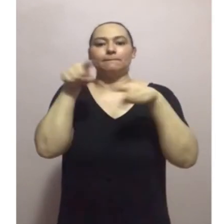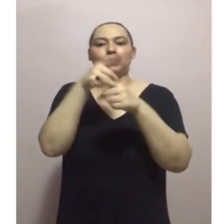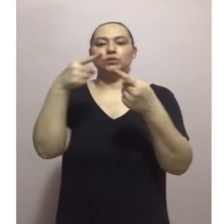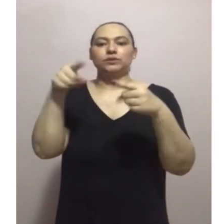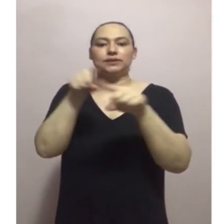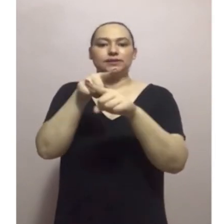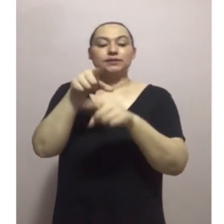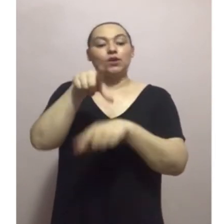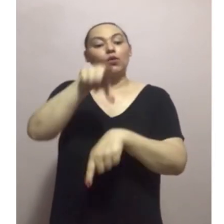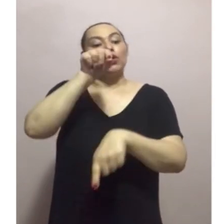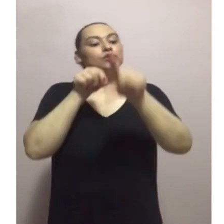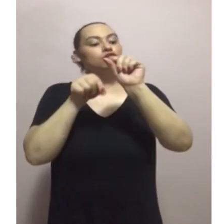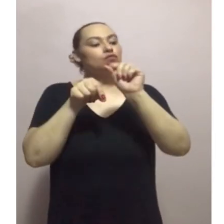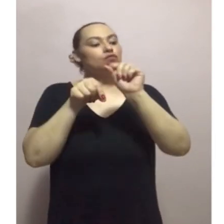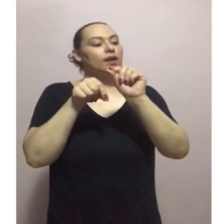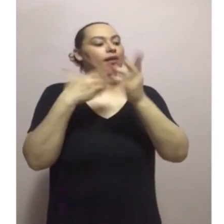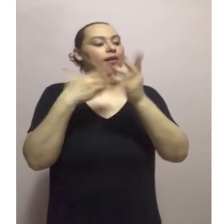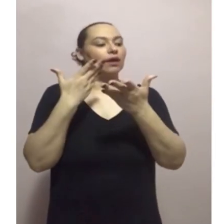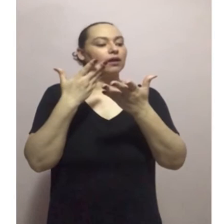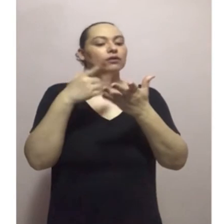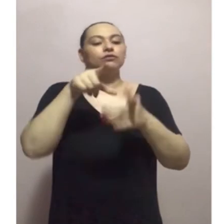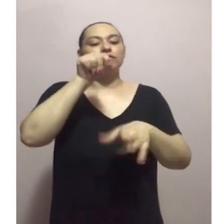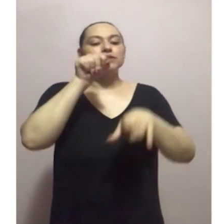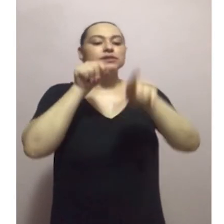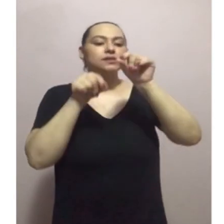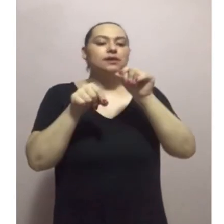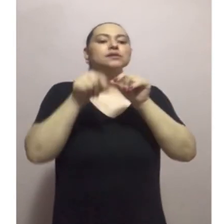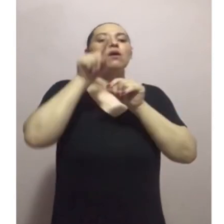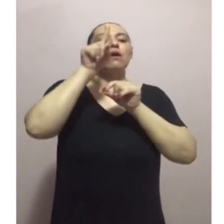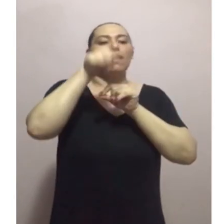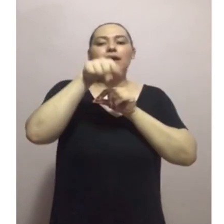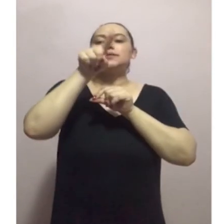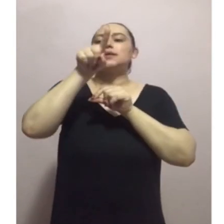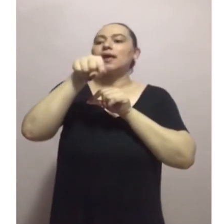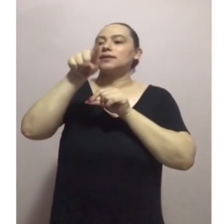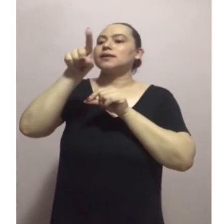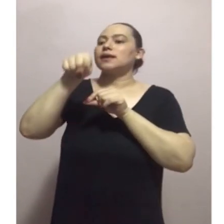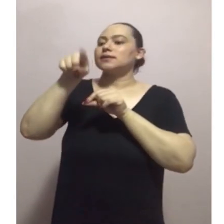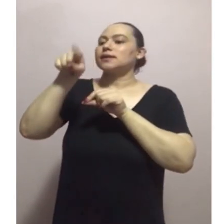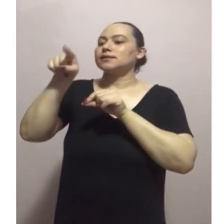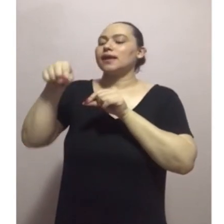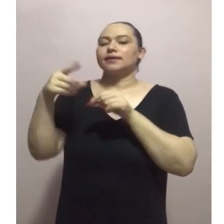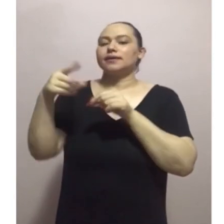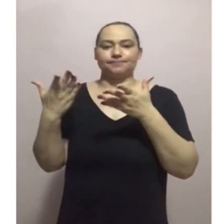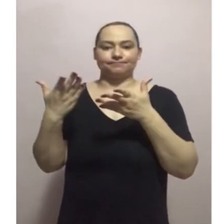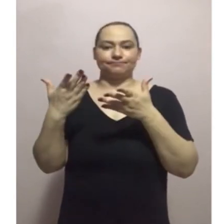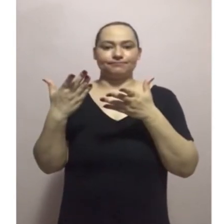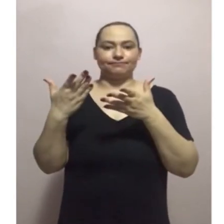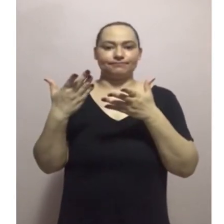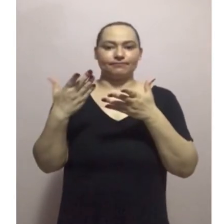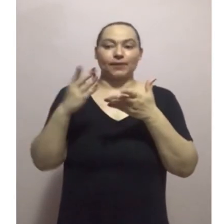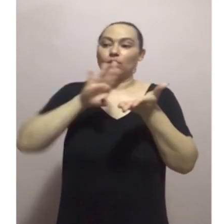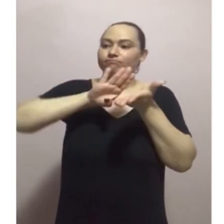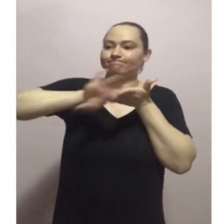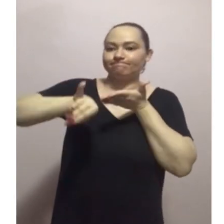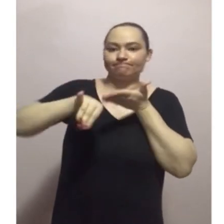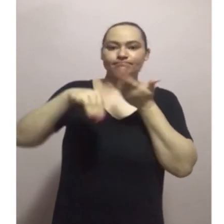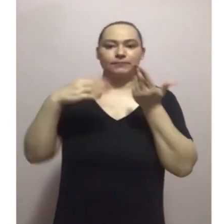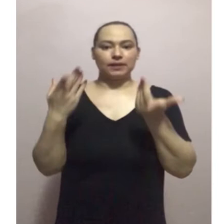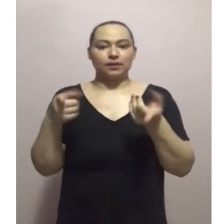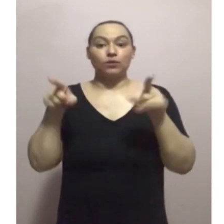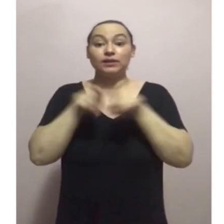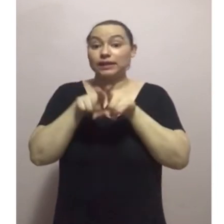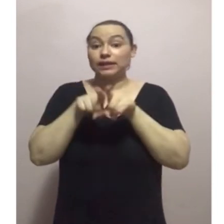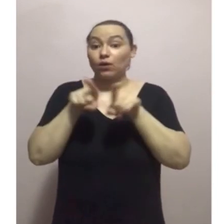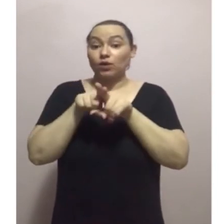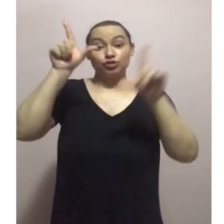uma parte do repertório e ia colocar nas plataformas digitais. E quando a gente resolveu